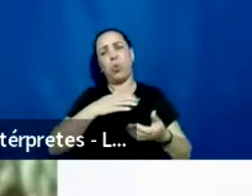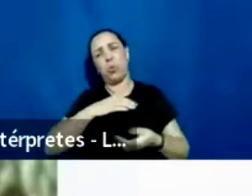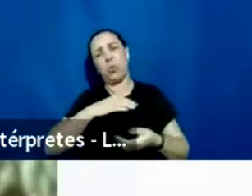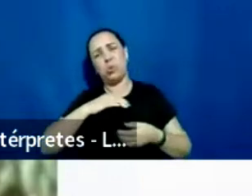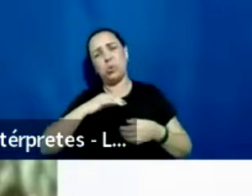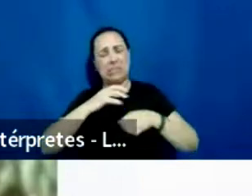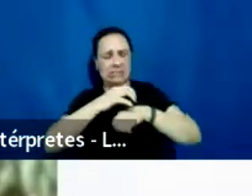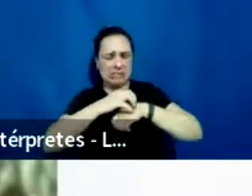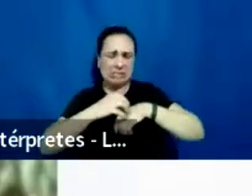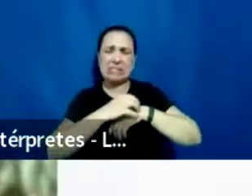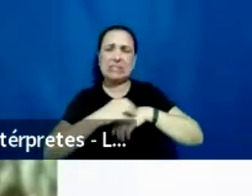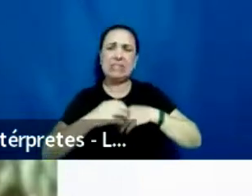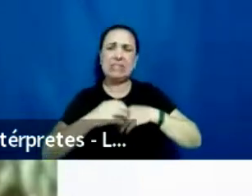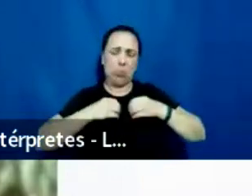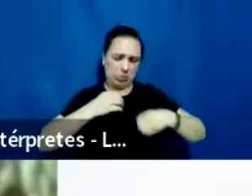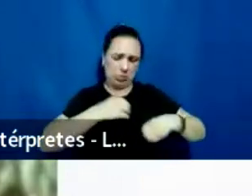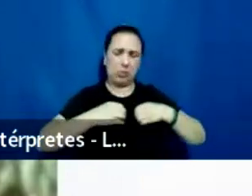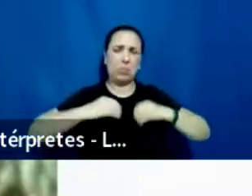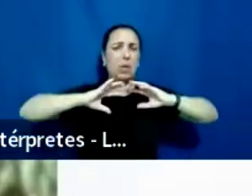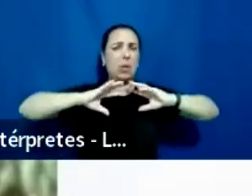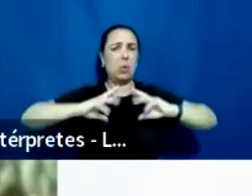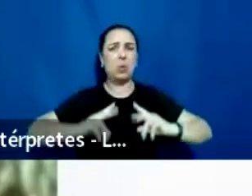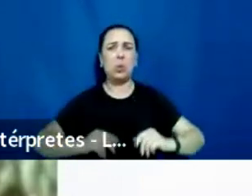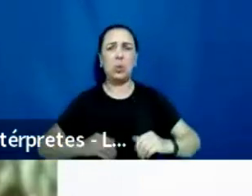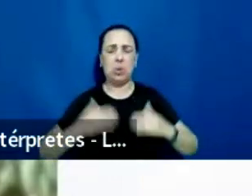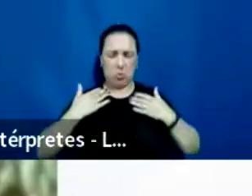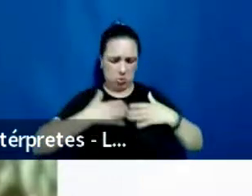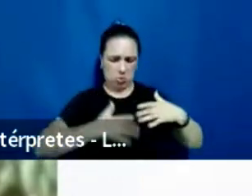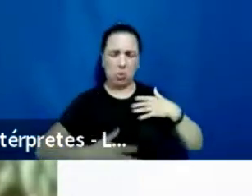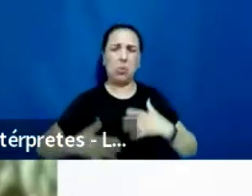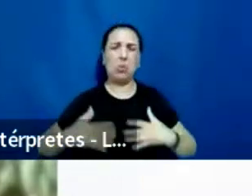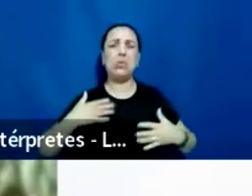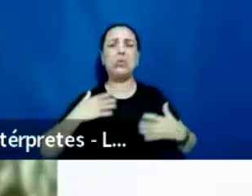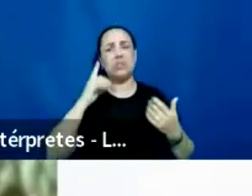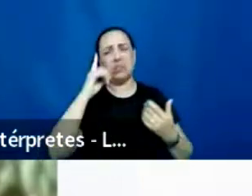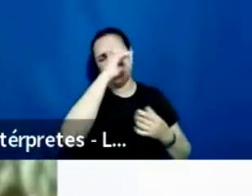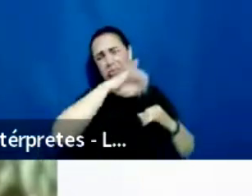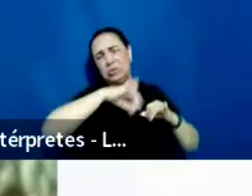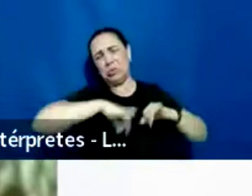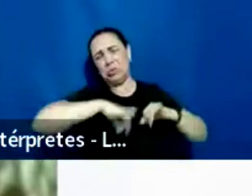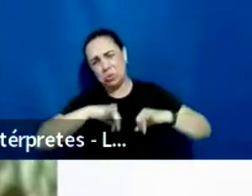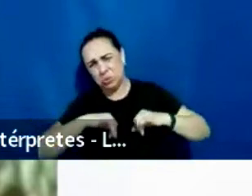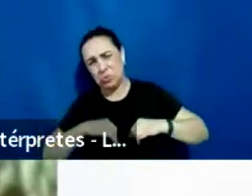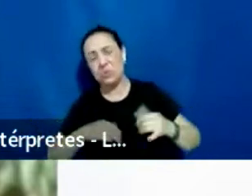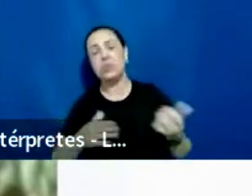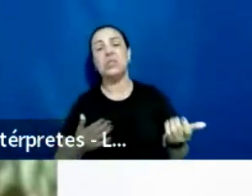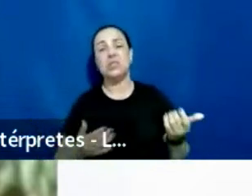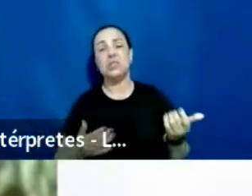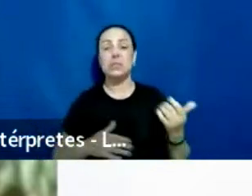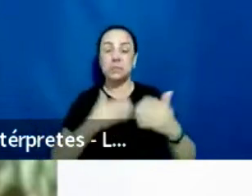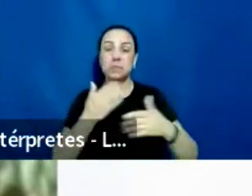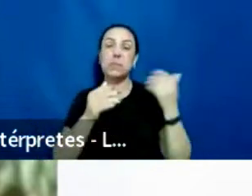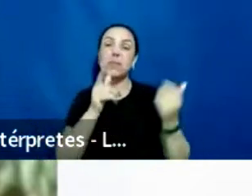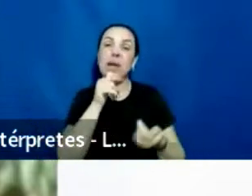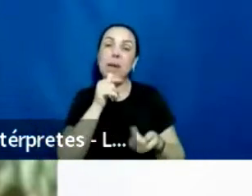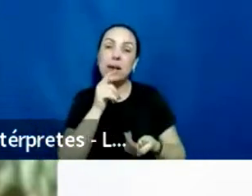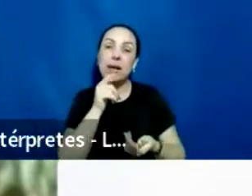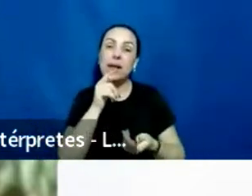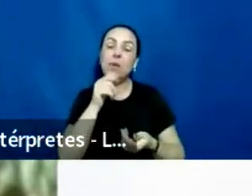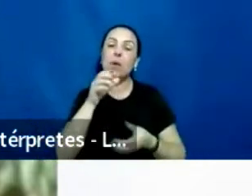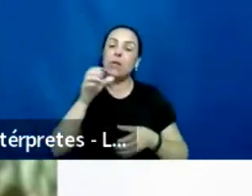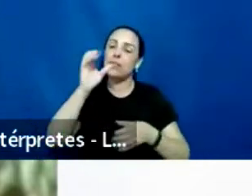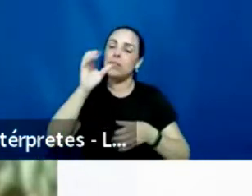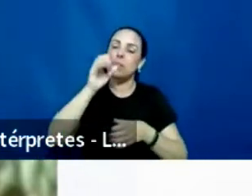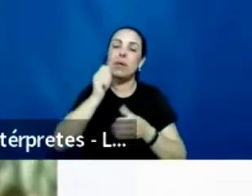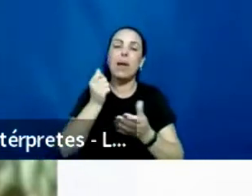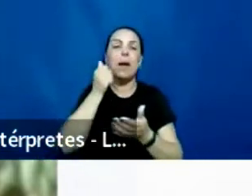e com essas bolhas aí, né? O quanto ela não sofreu. E aí a mãezinha dela deu a água para ela, banhava